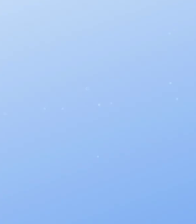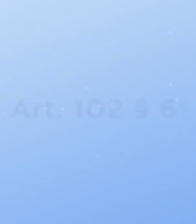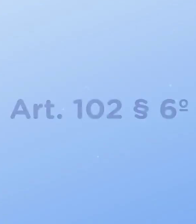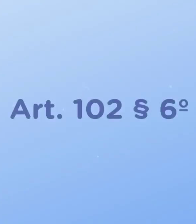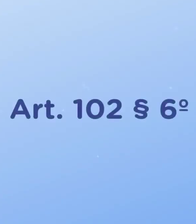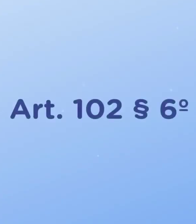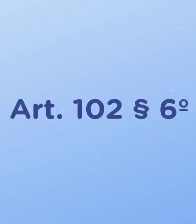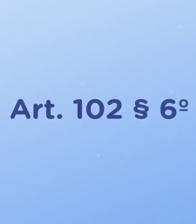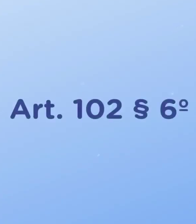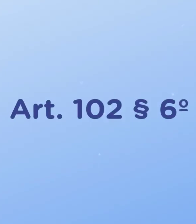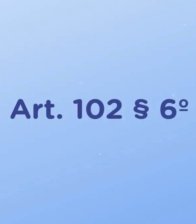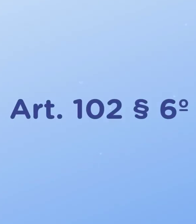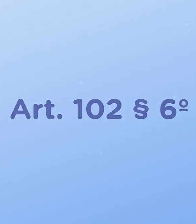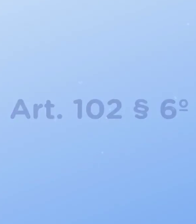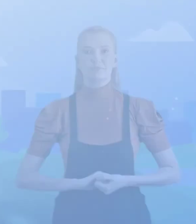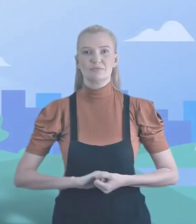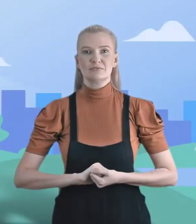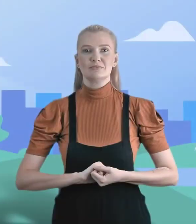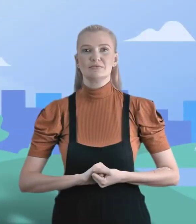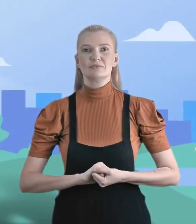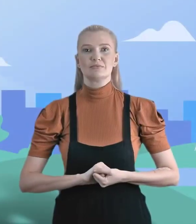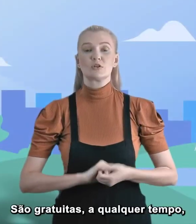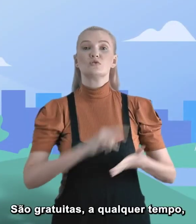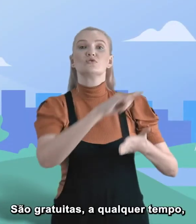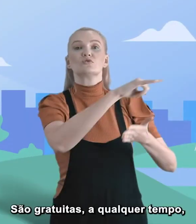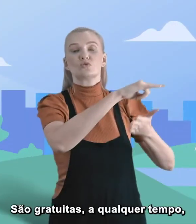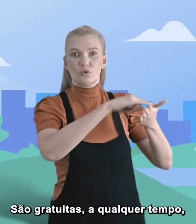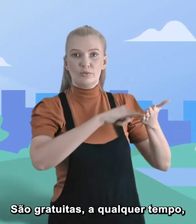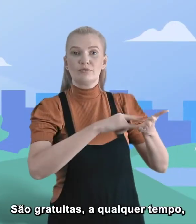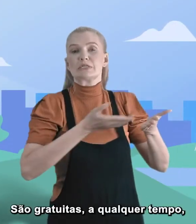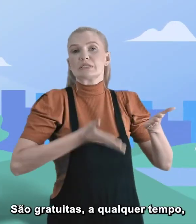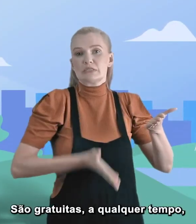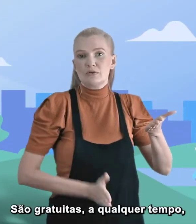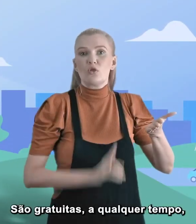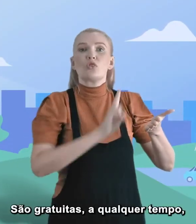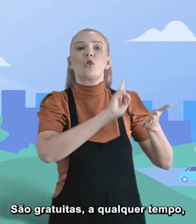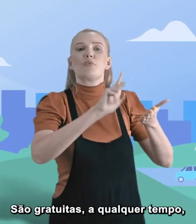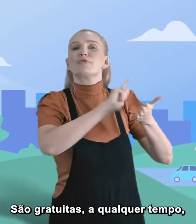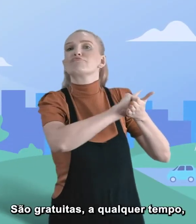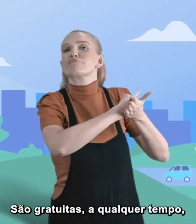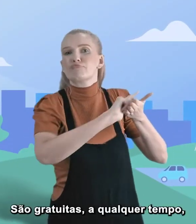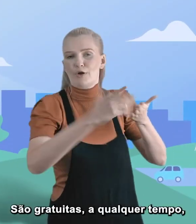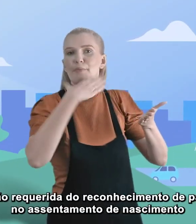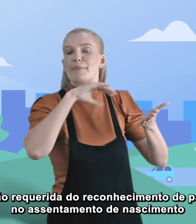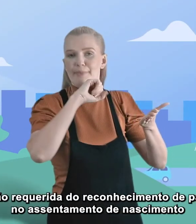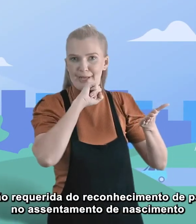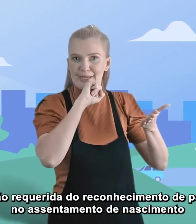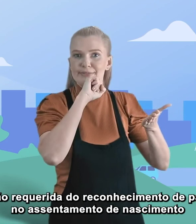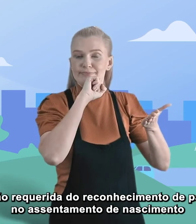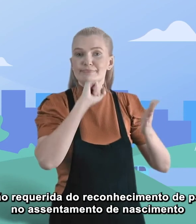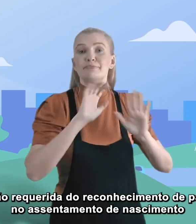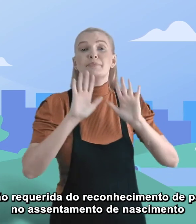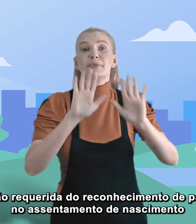Artigo 102, parágrafo 6º. São gratuitas, a qualquer tempo, a averbação requerida do